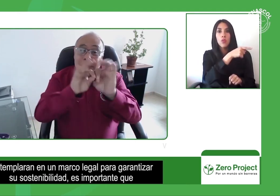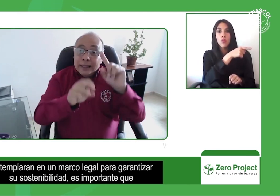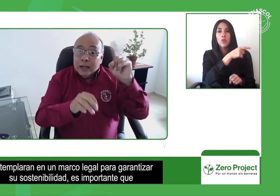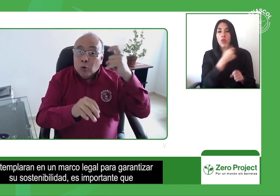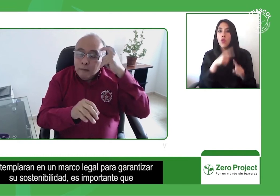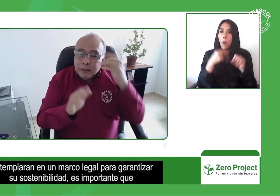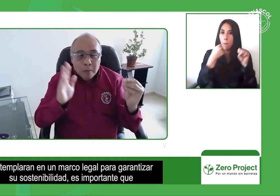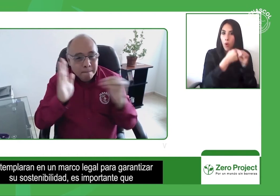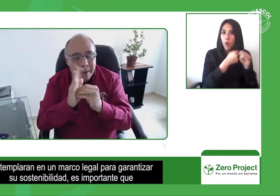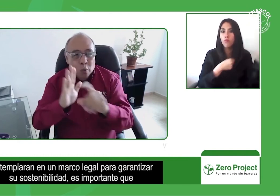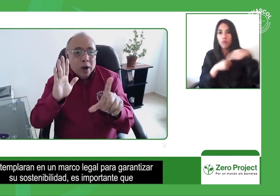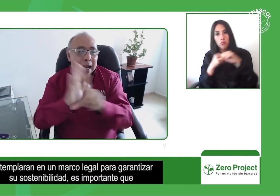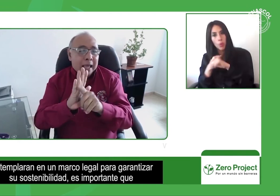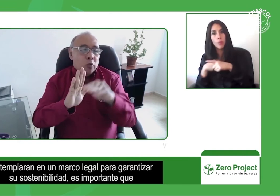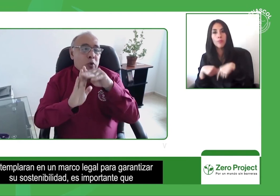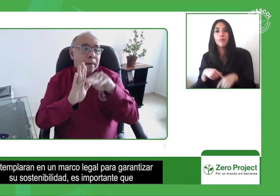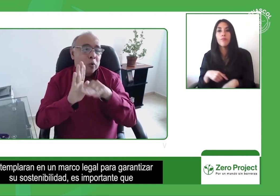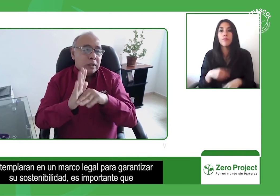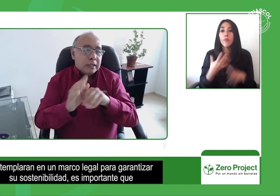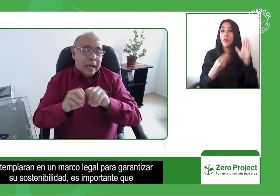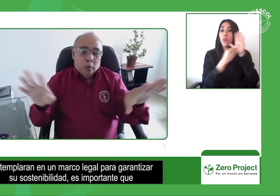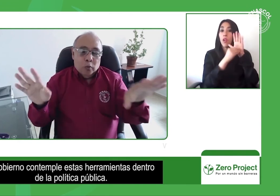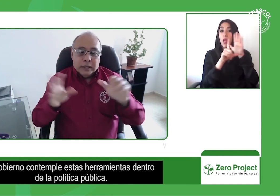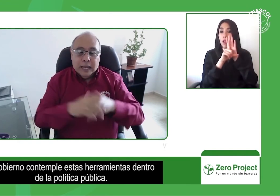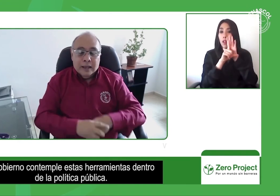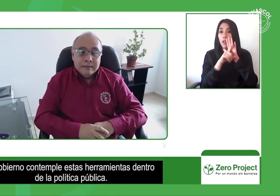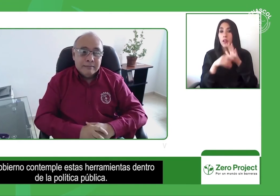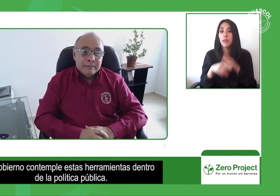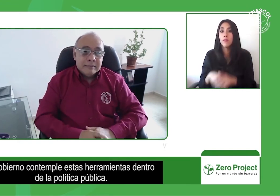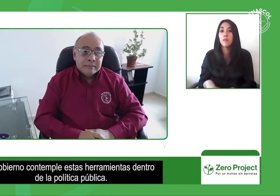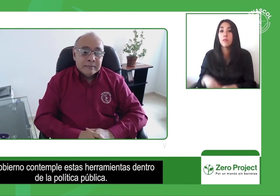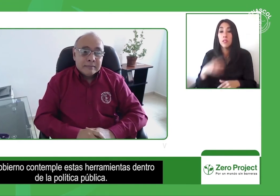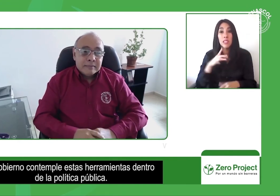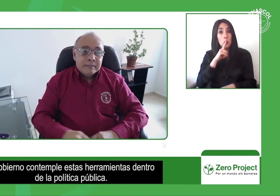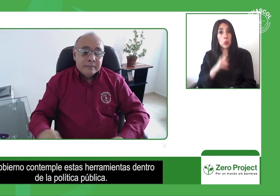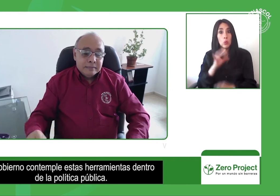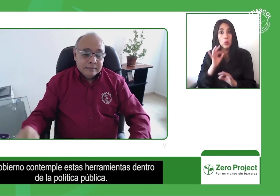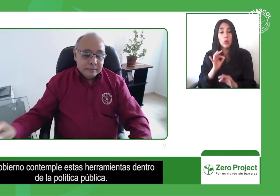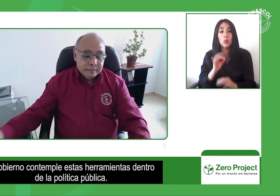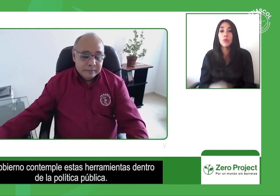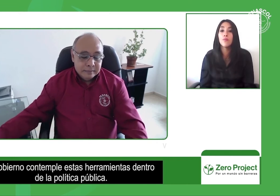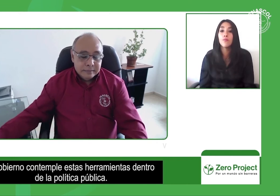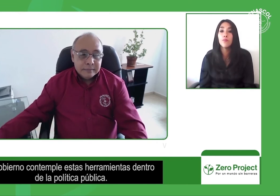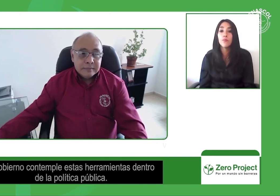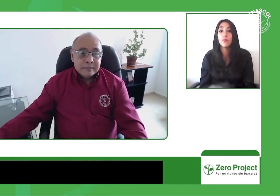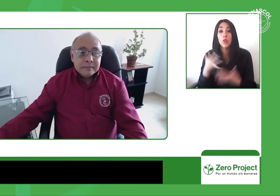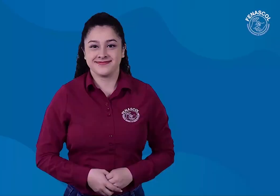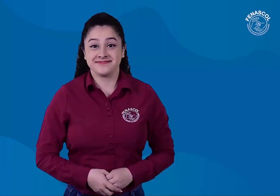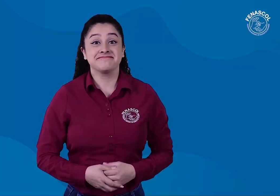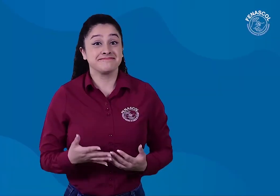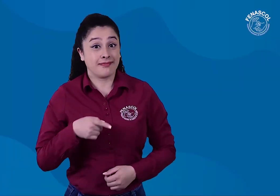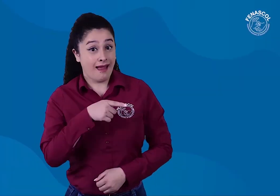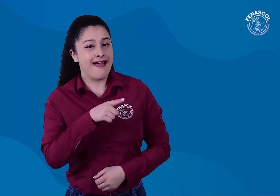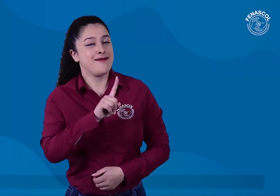para garantizar su sostenibilidad. Es importante que el gobierno contemple estas herramientas dentro de la política pública.